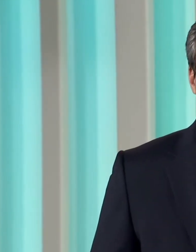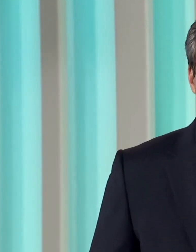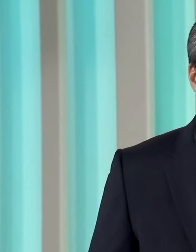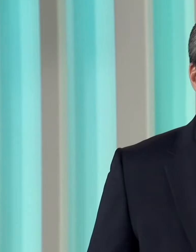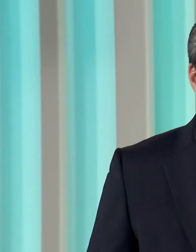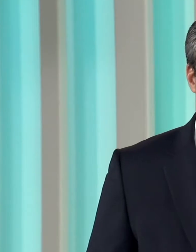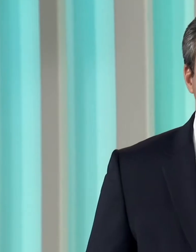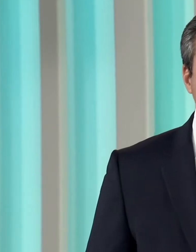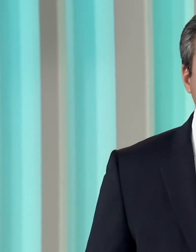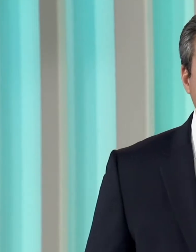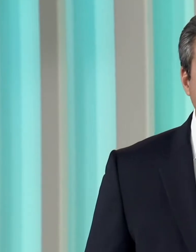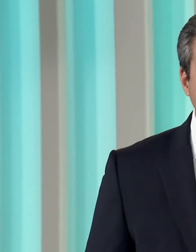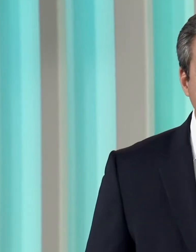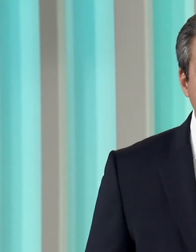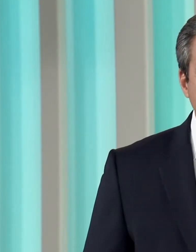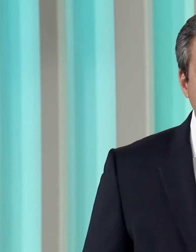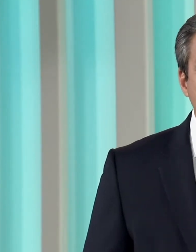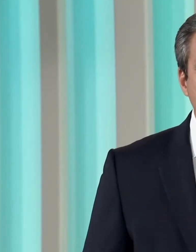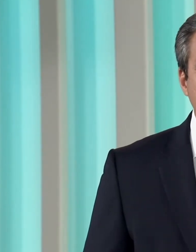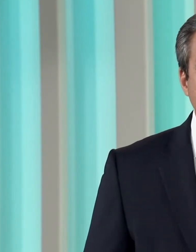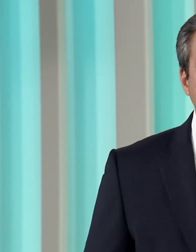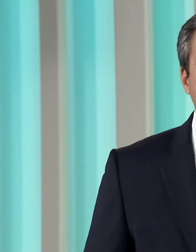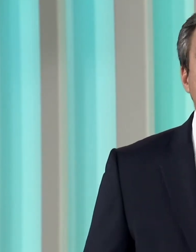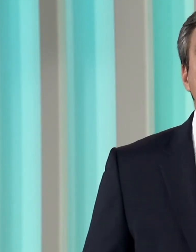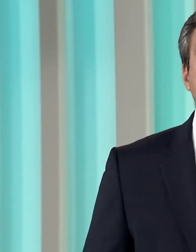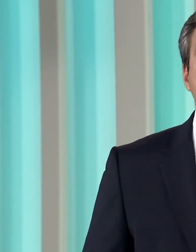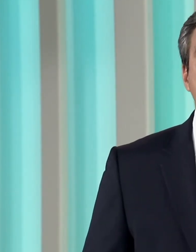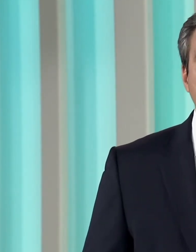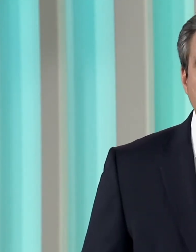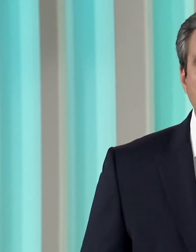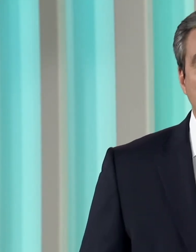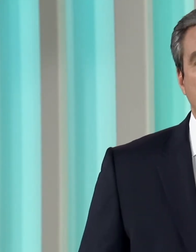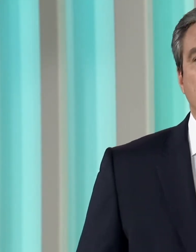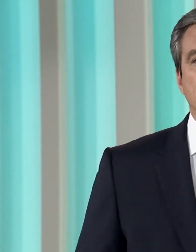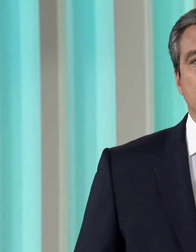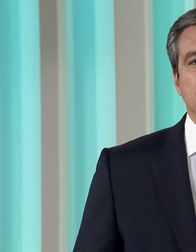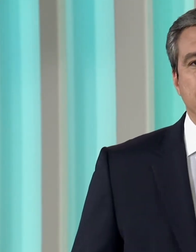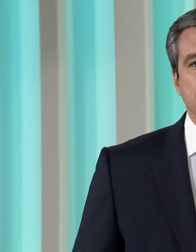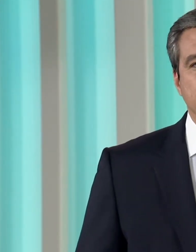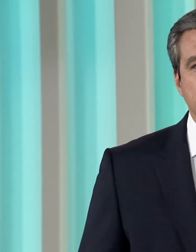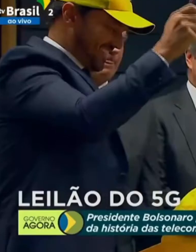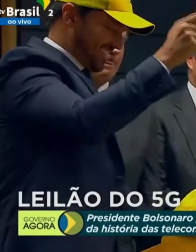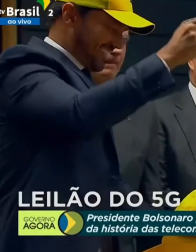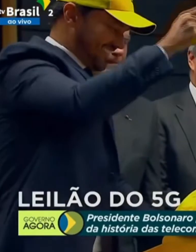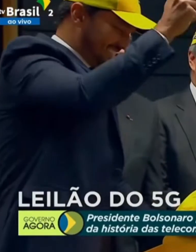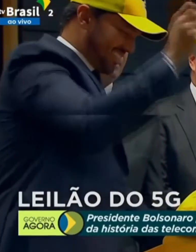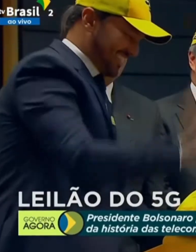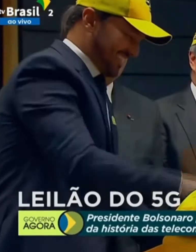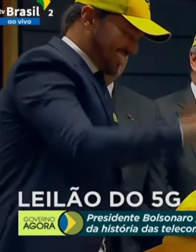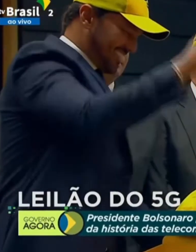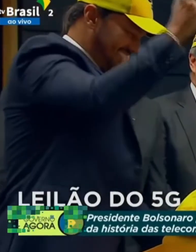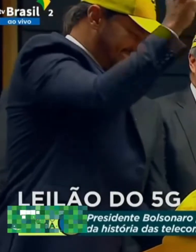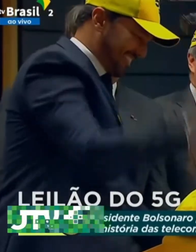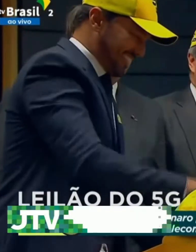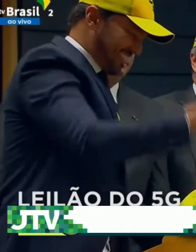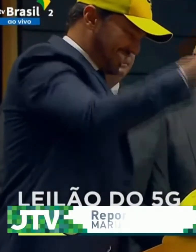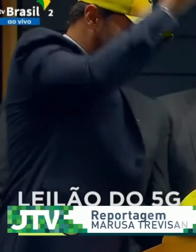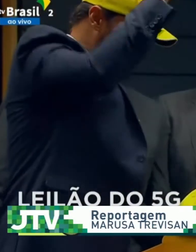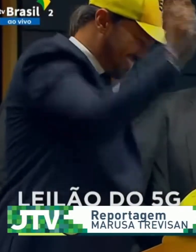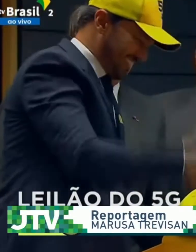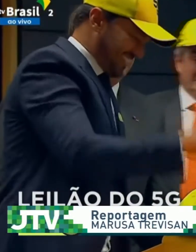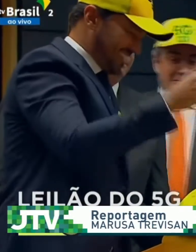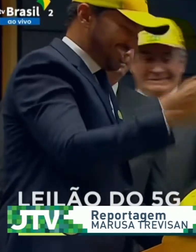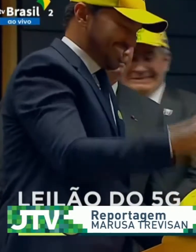faixa de 3,5 GB considerada a principal do leilão a moratória da